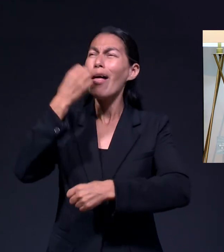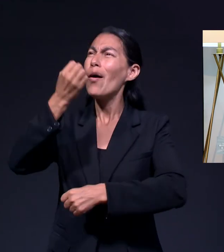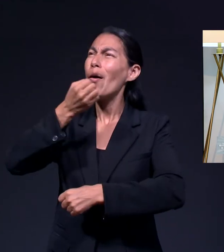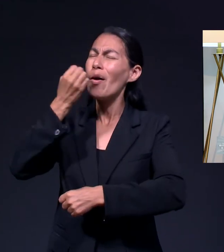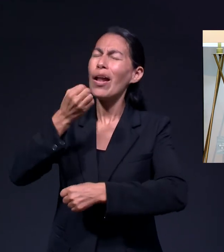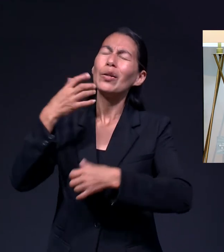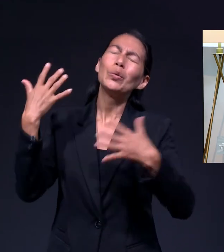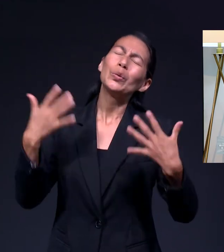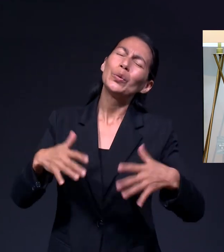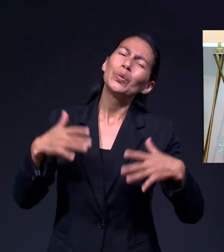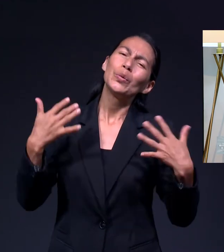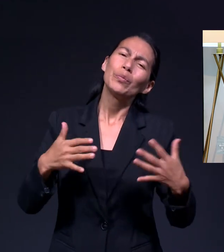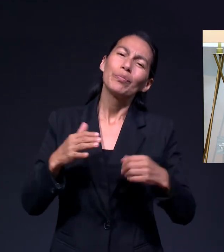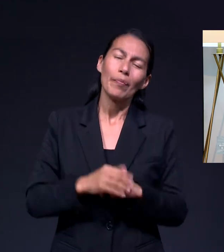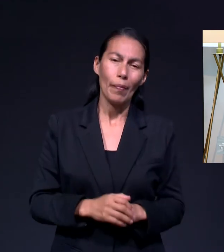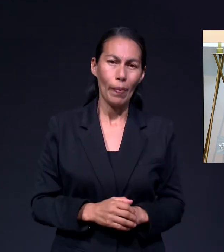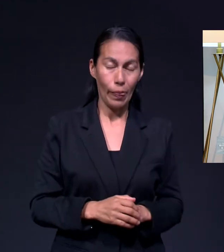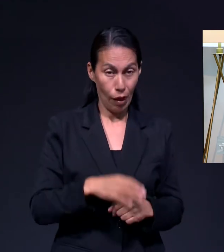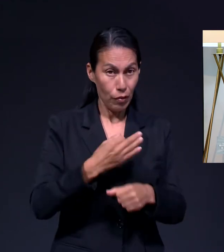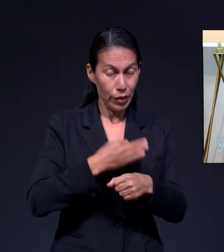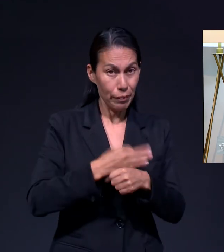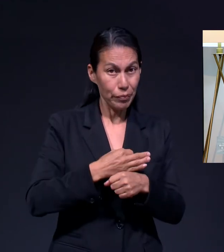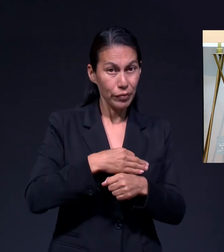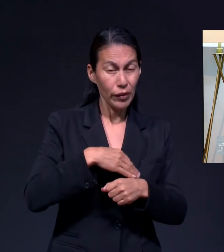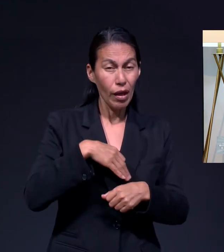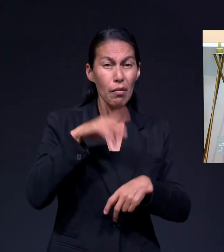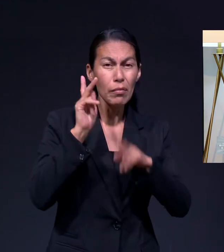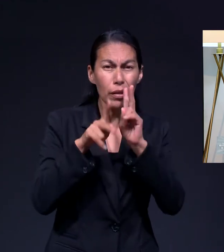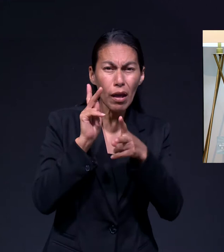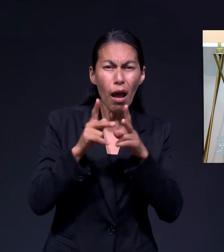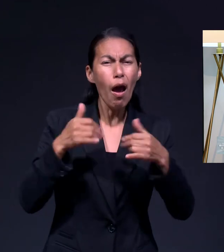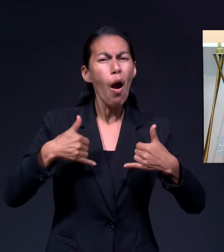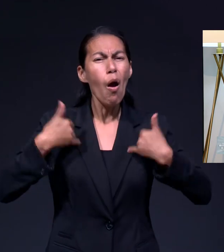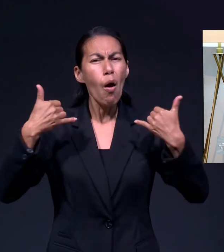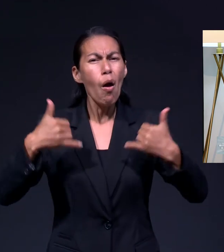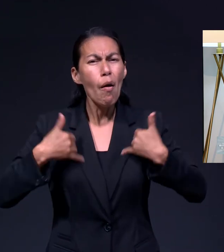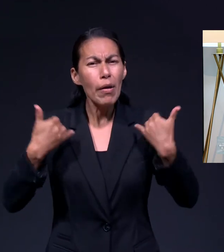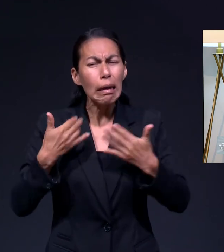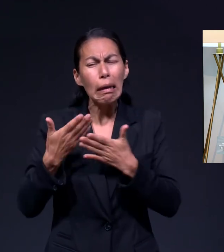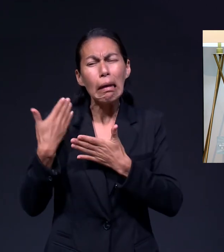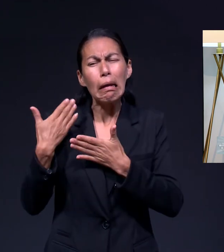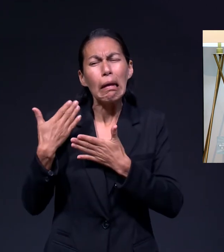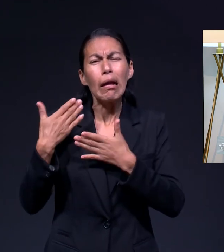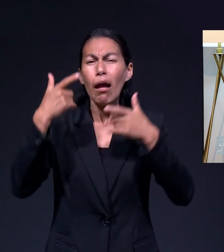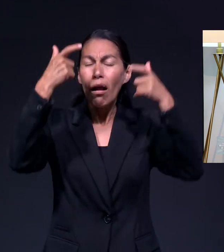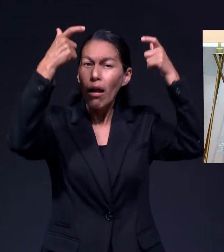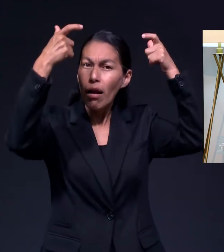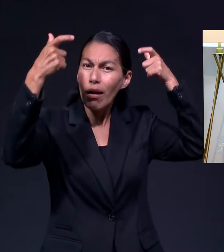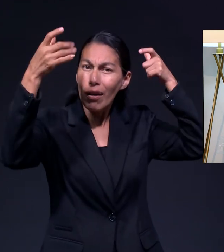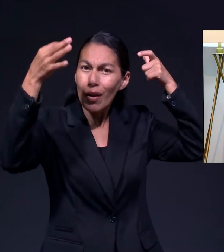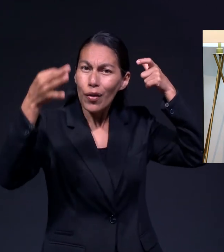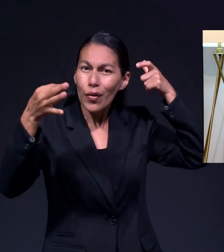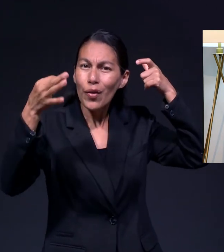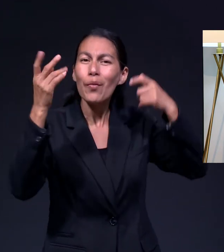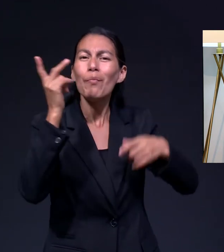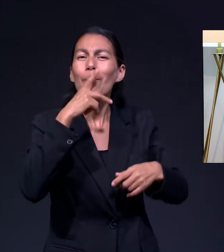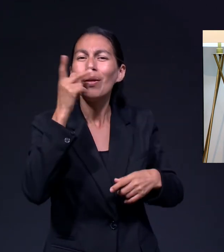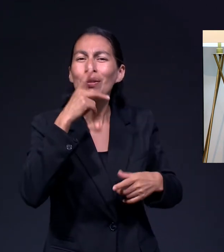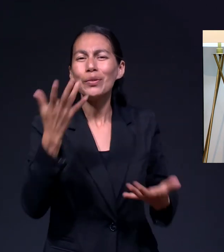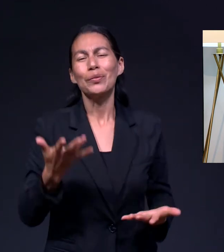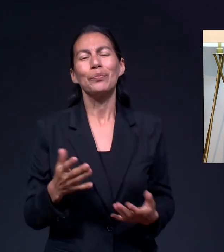hacerlo esta noche platicaremos con un joven que ha graduado recientemente de teología